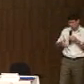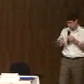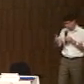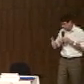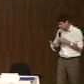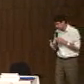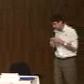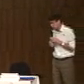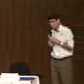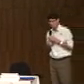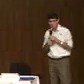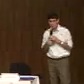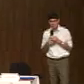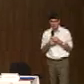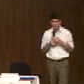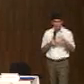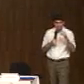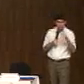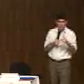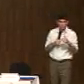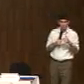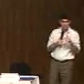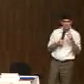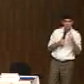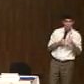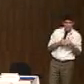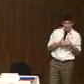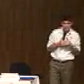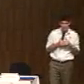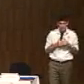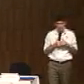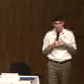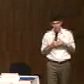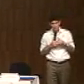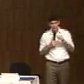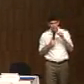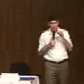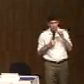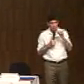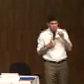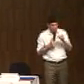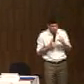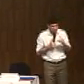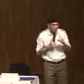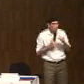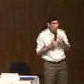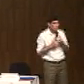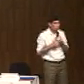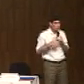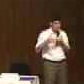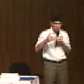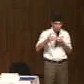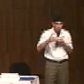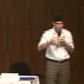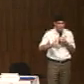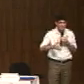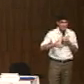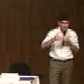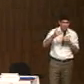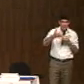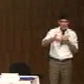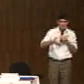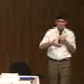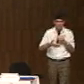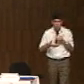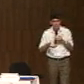propostas de trabalho que nós temos aqui. E eu queria retomar a questão do ERSC. Nós, inclusive, temos a proposta de